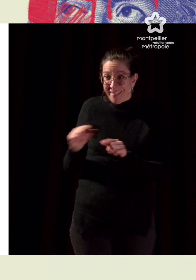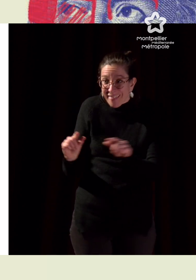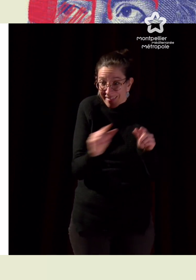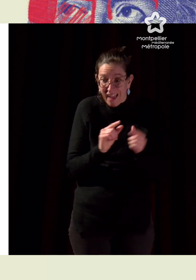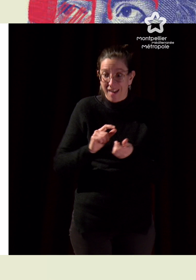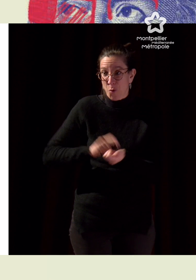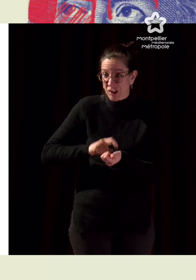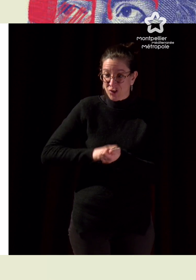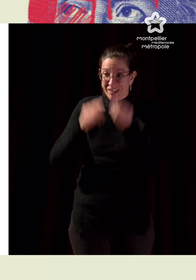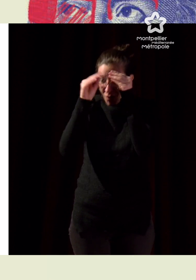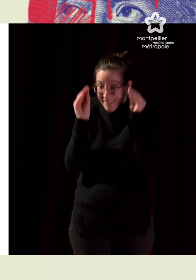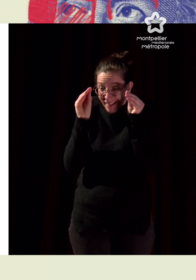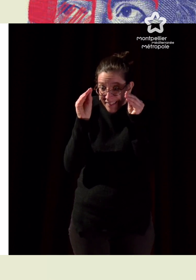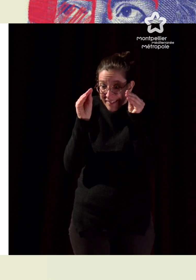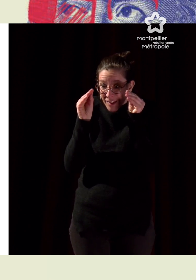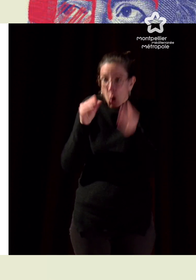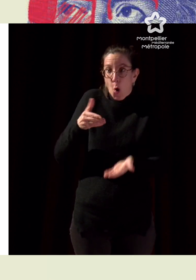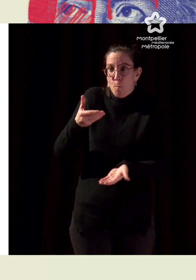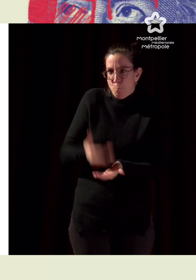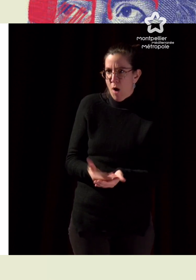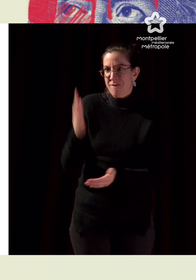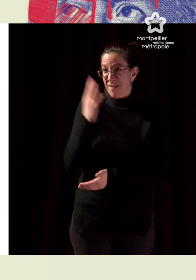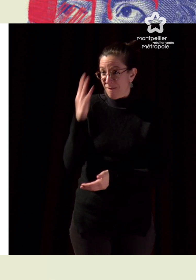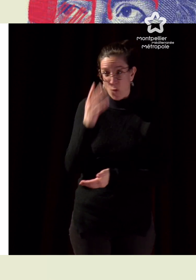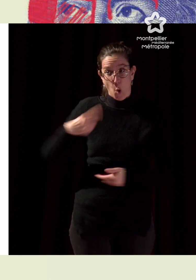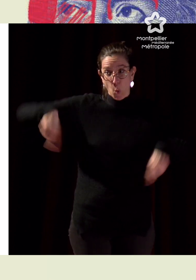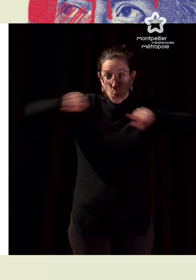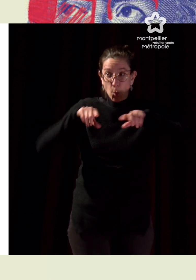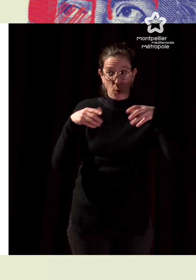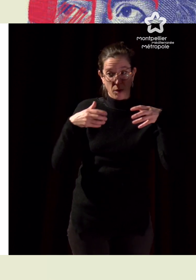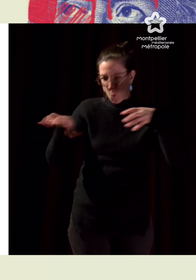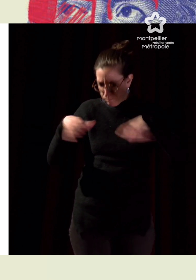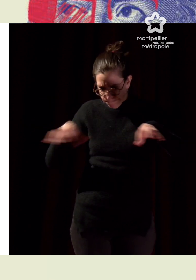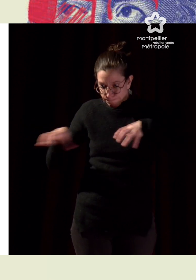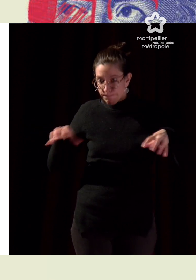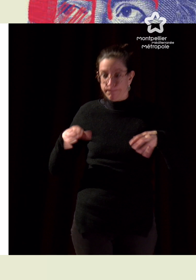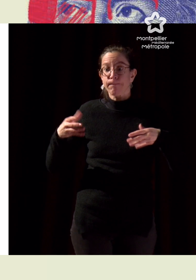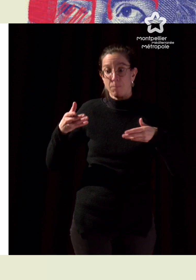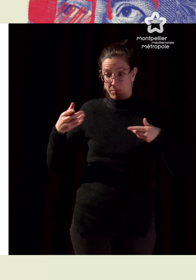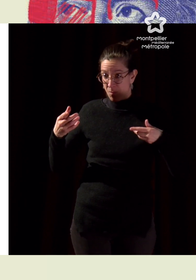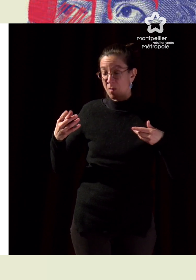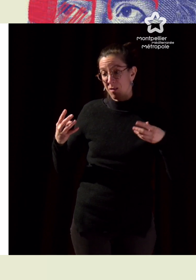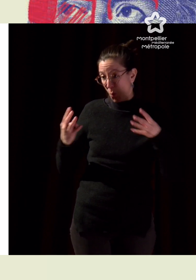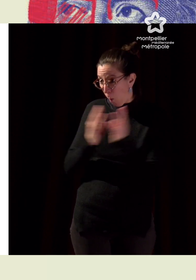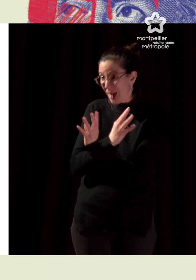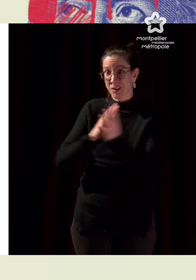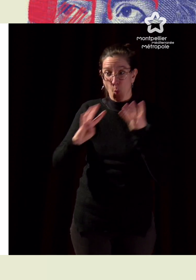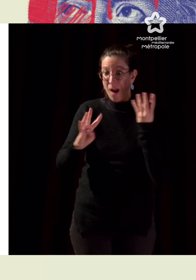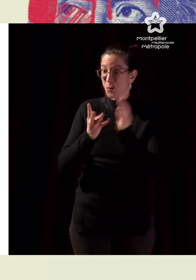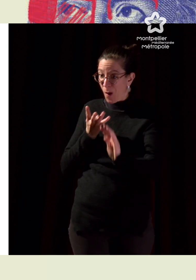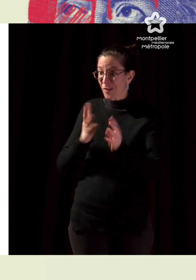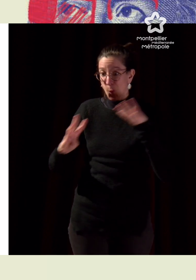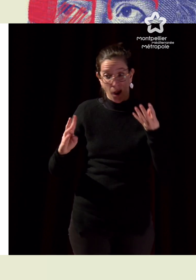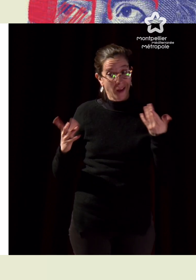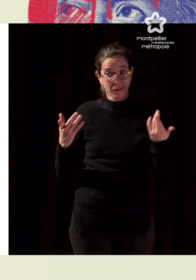Néandertal. Et donc, ça veut dire qu'on s'est croisé avec Néandertal et que il y a eu des croisements qui ont donné naissance à des